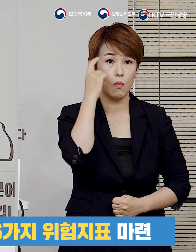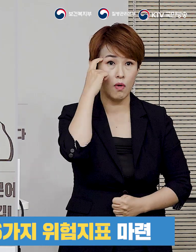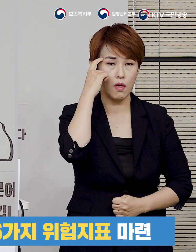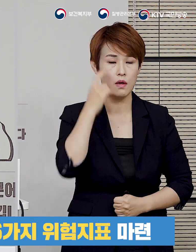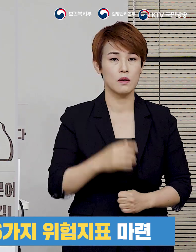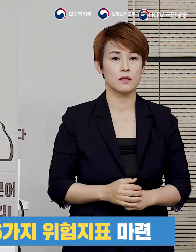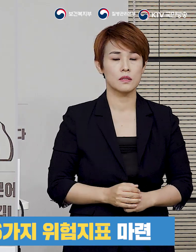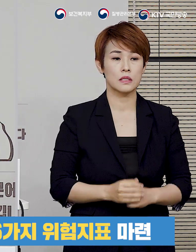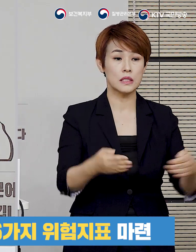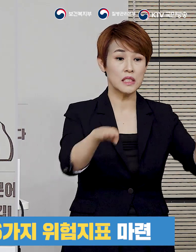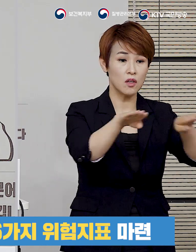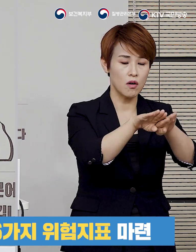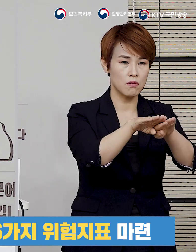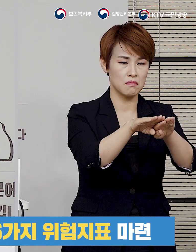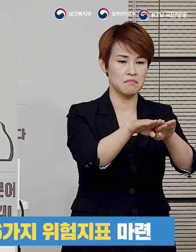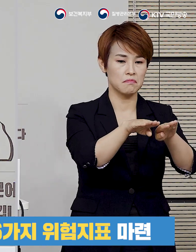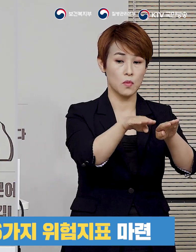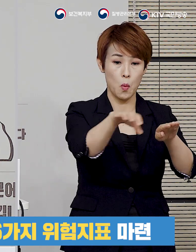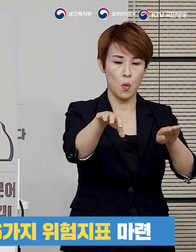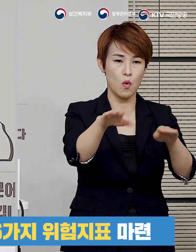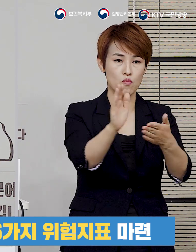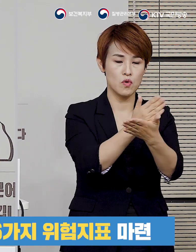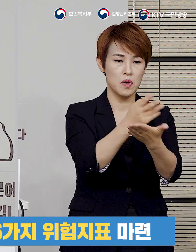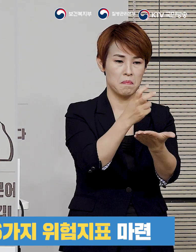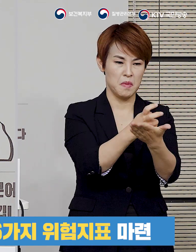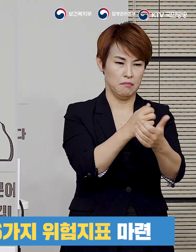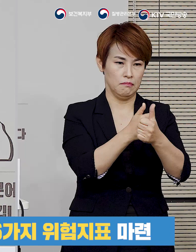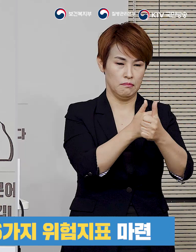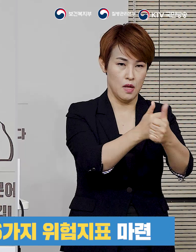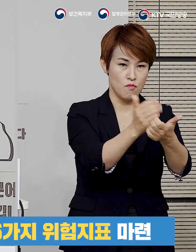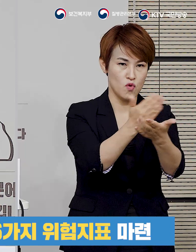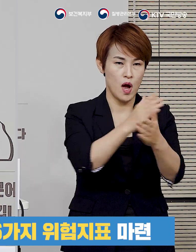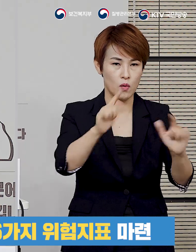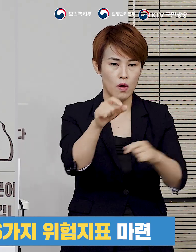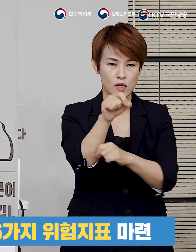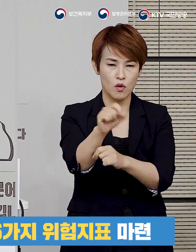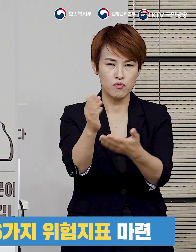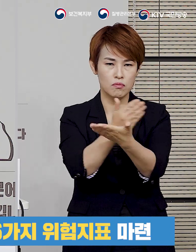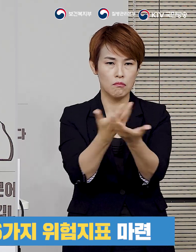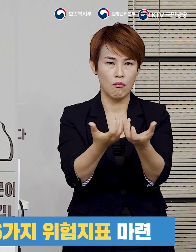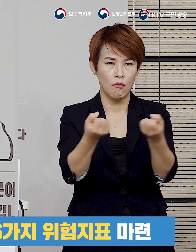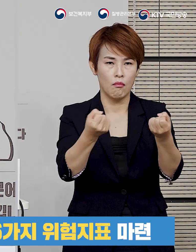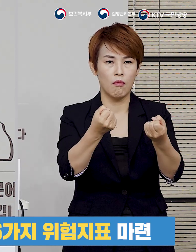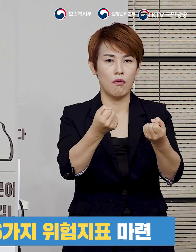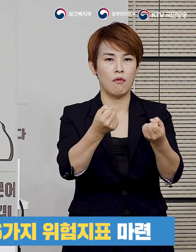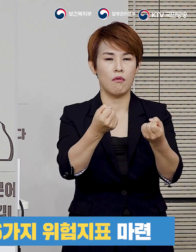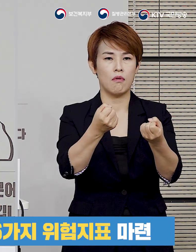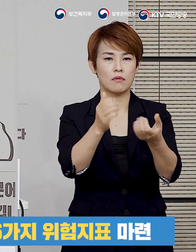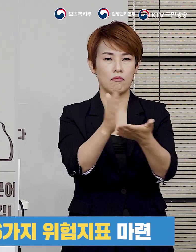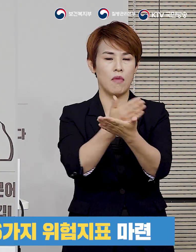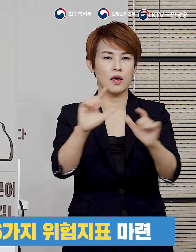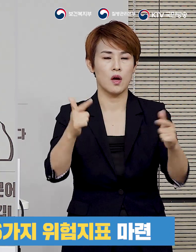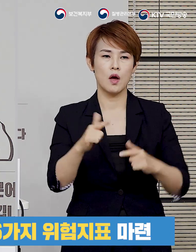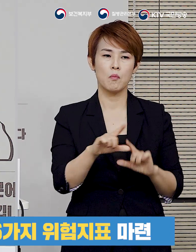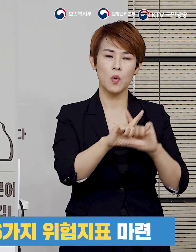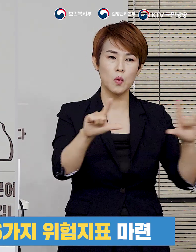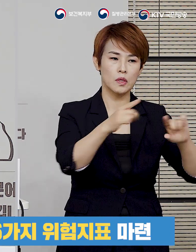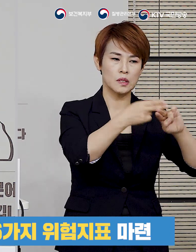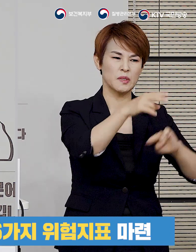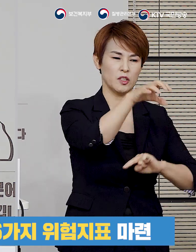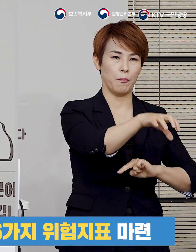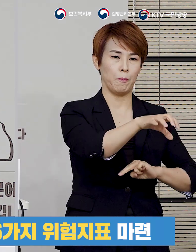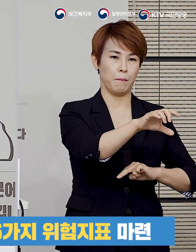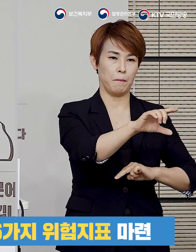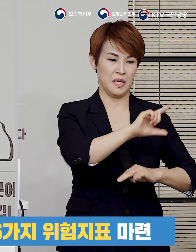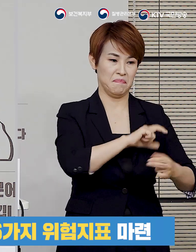이 시설들이 다 법적인 분류나 행정적인 분류가 아닌 경우도 많고, 실제 그 뭐 똑같이 일반 음식점으로